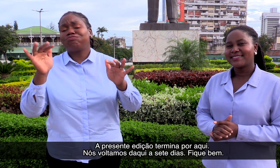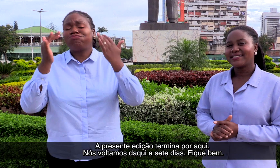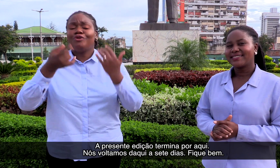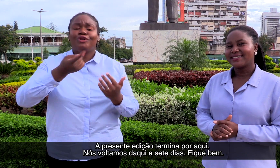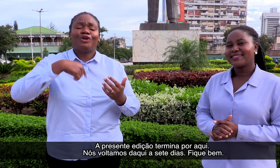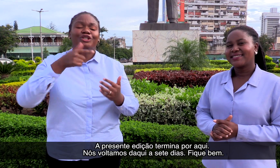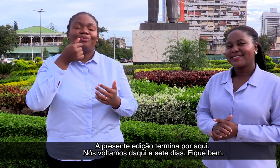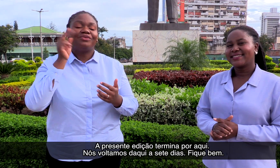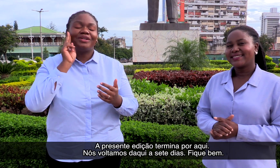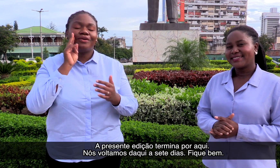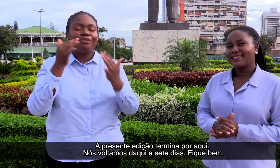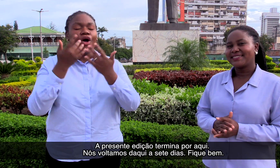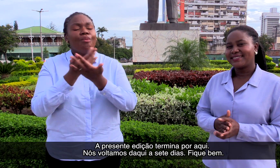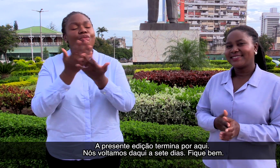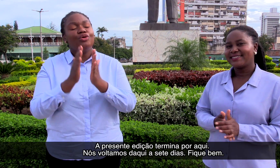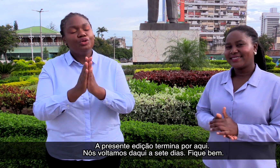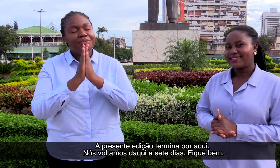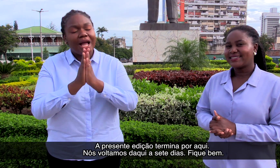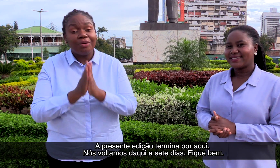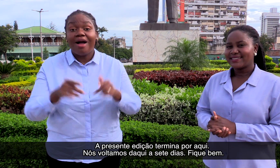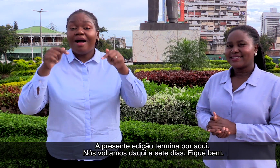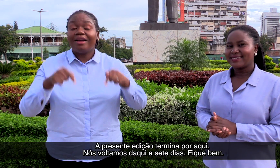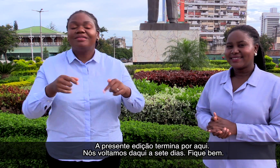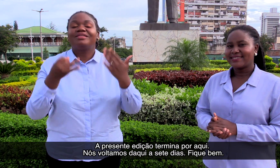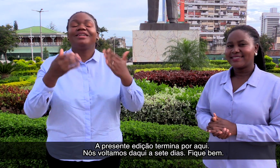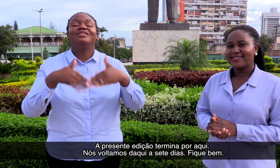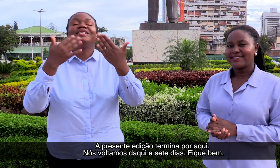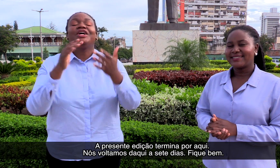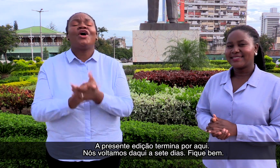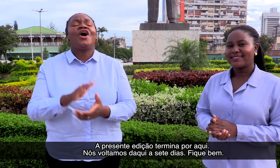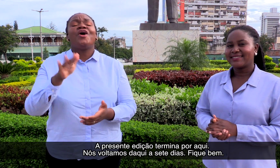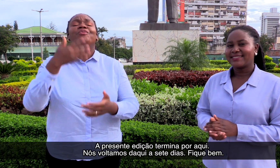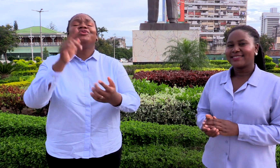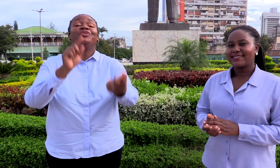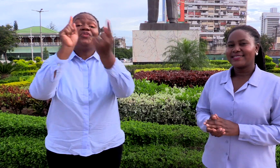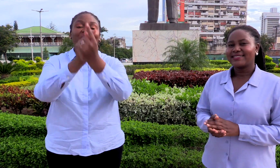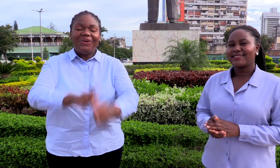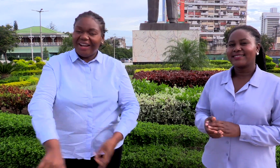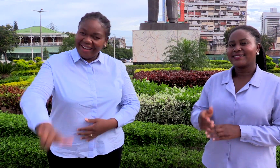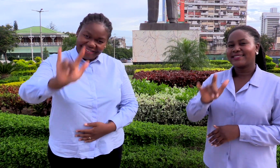A presente edição termina por aqui. Nós voltamos daqui a 7 dias. Fique bem.